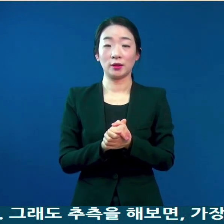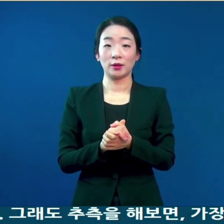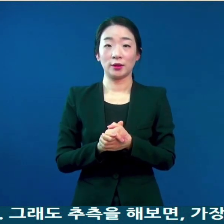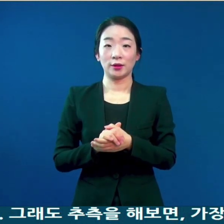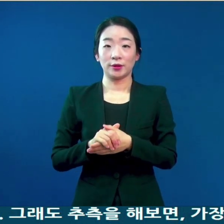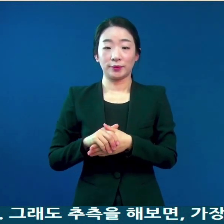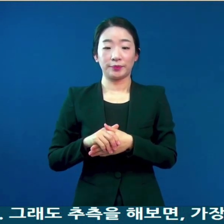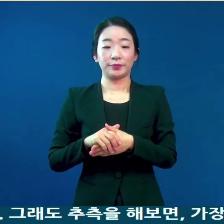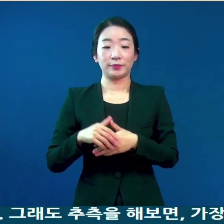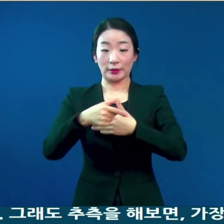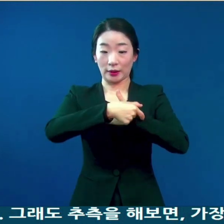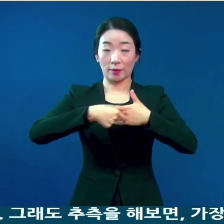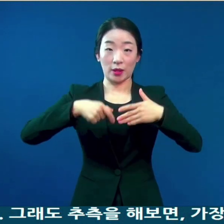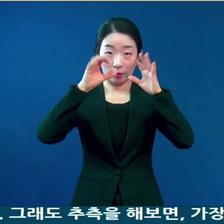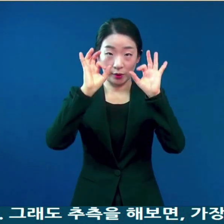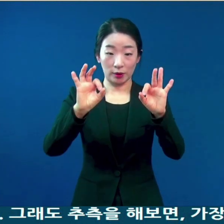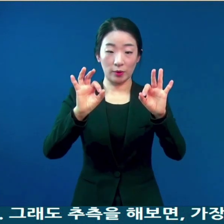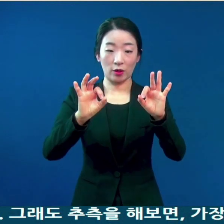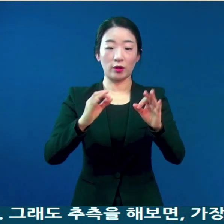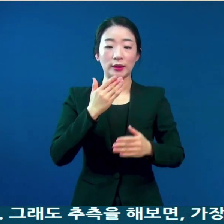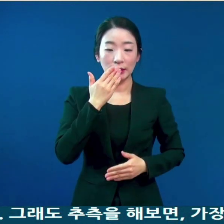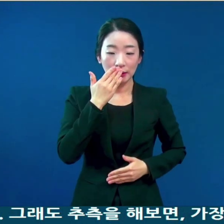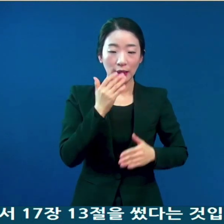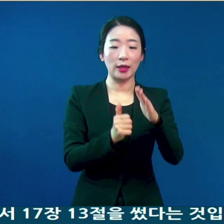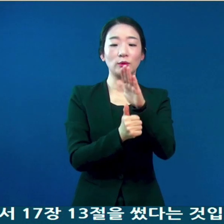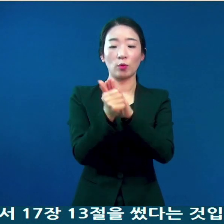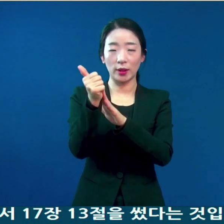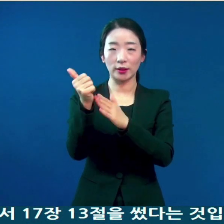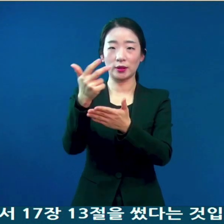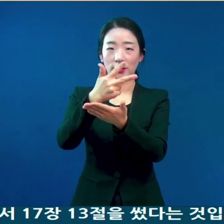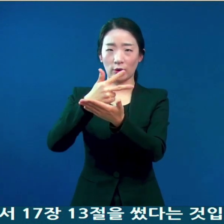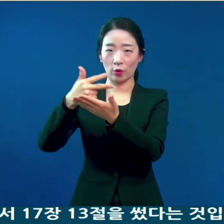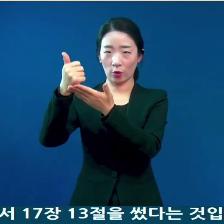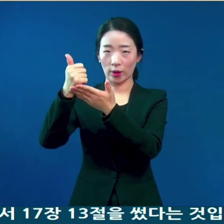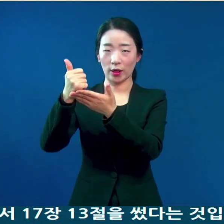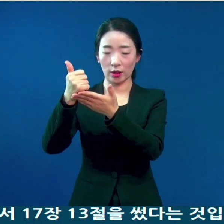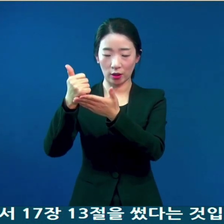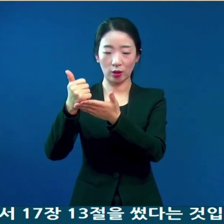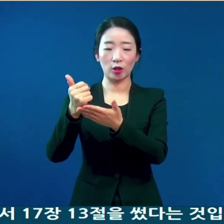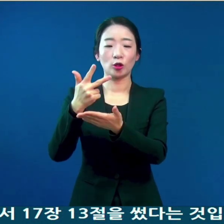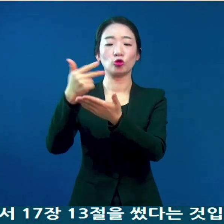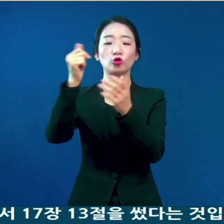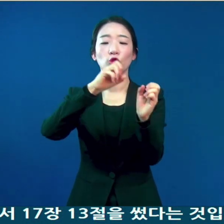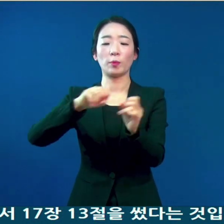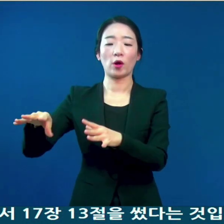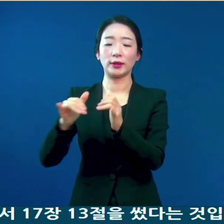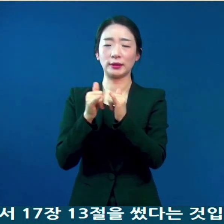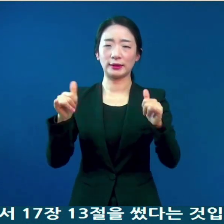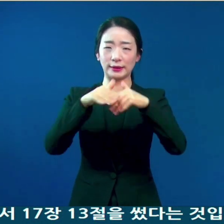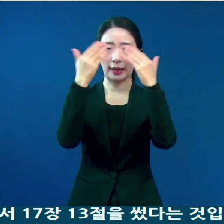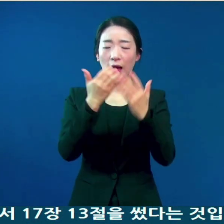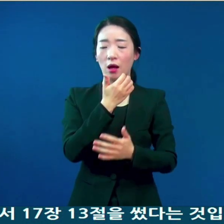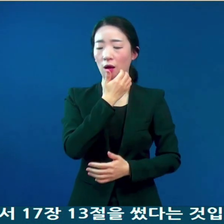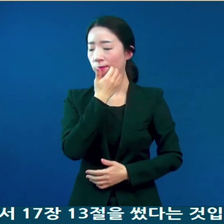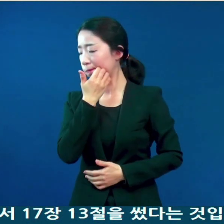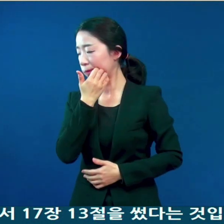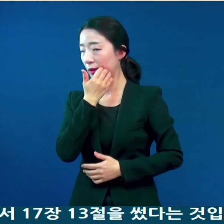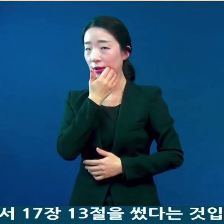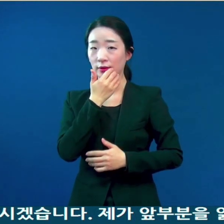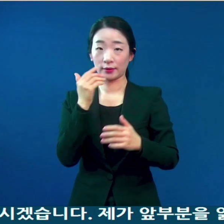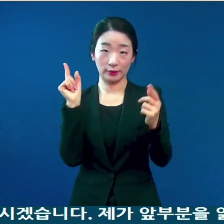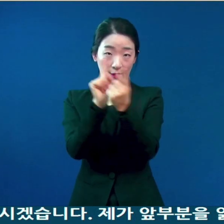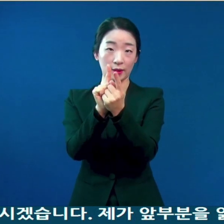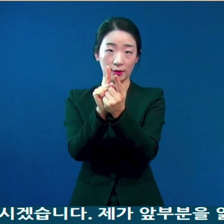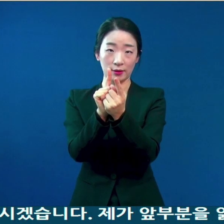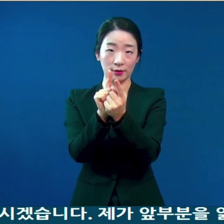것처럼 보입니다. 이스라엘의 소망이신 여호와여, 무릇 주를 버리는 자는 다 수치를 당할